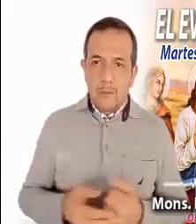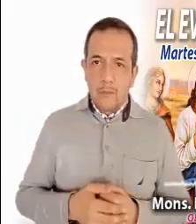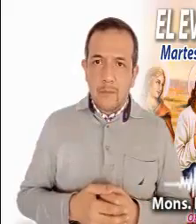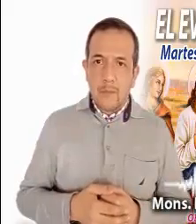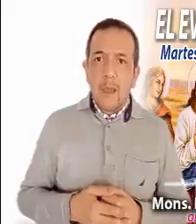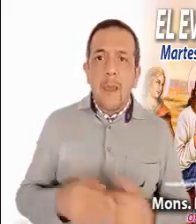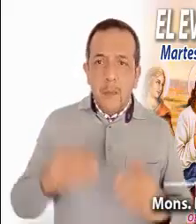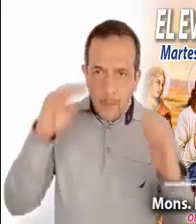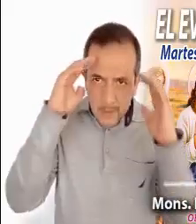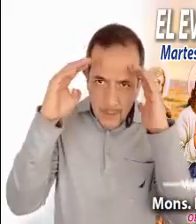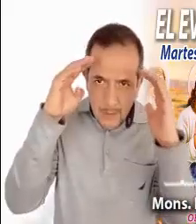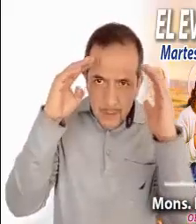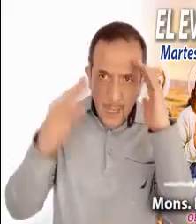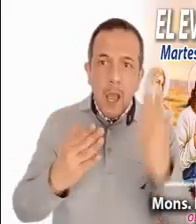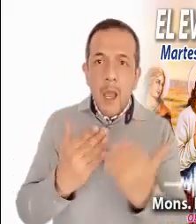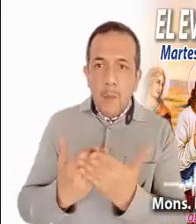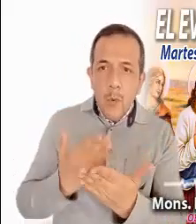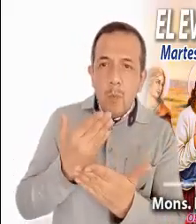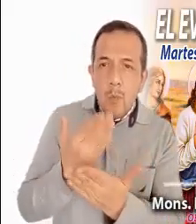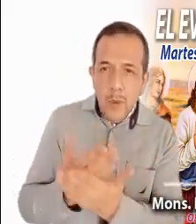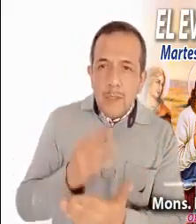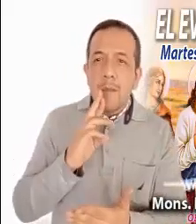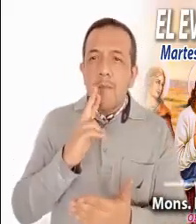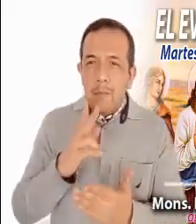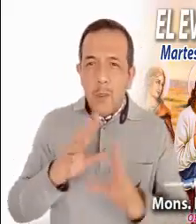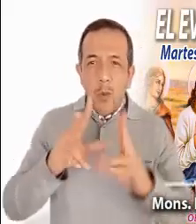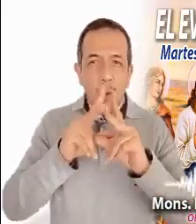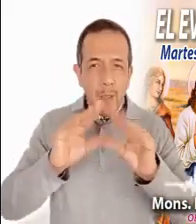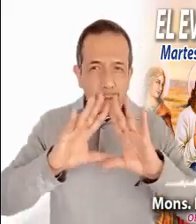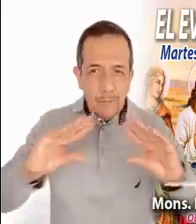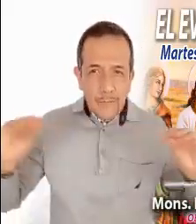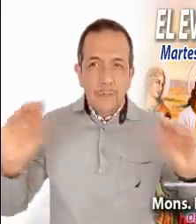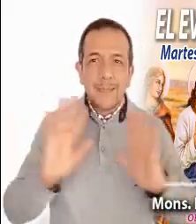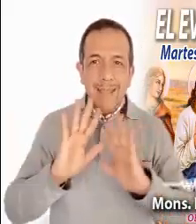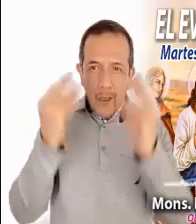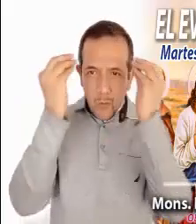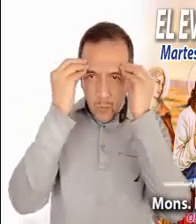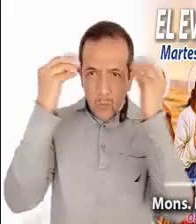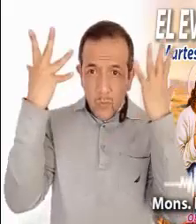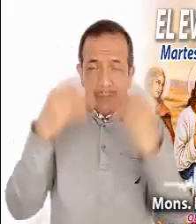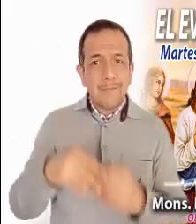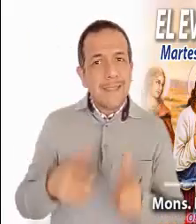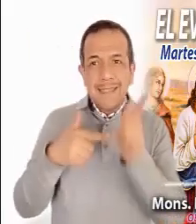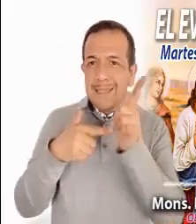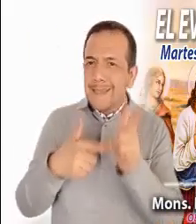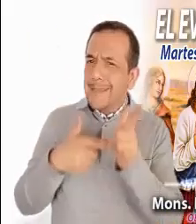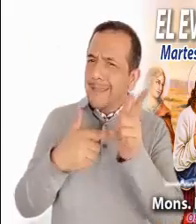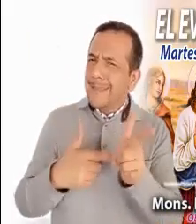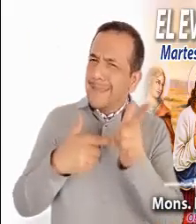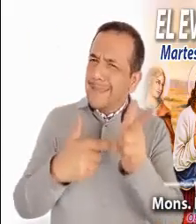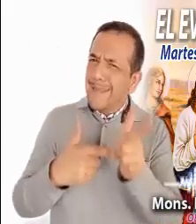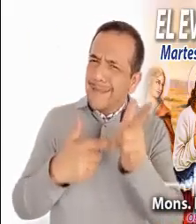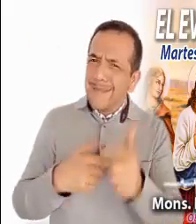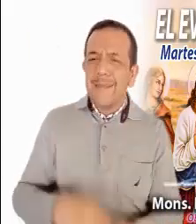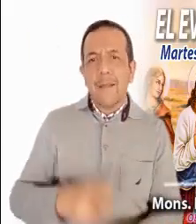de las reflexiones y de las propuestas de una mejor relación prevalecen los caprichos y se